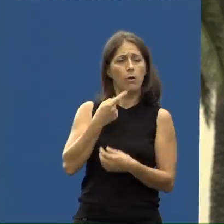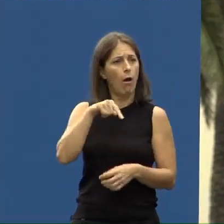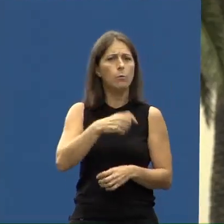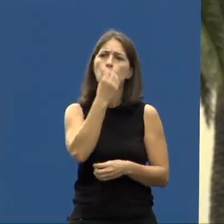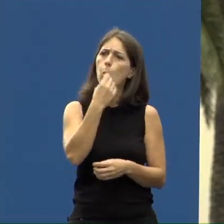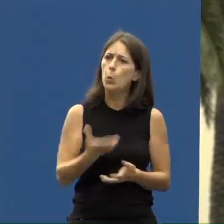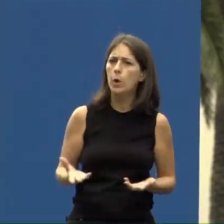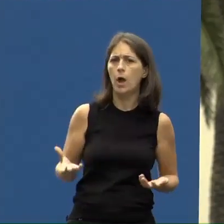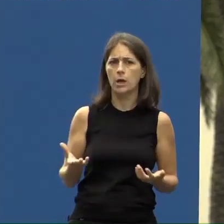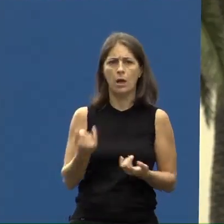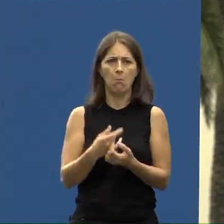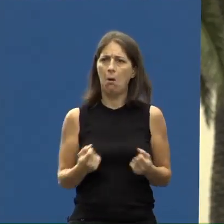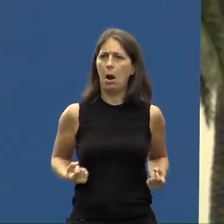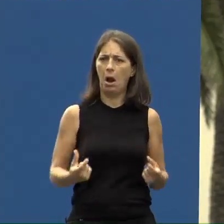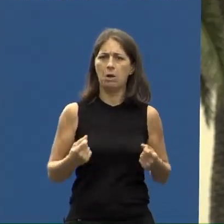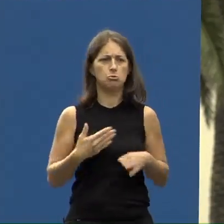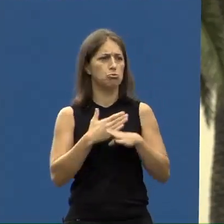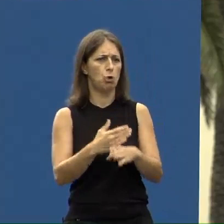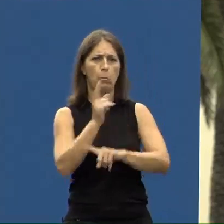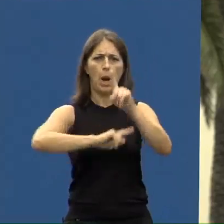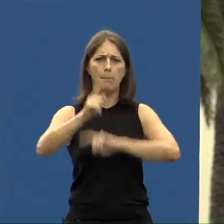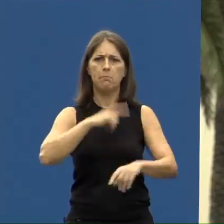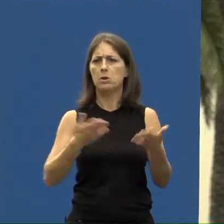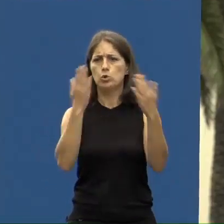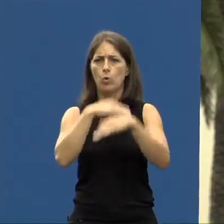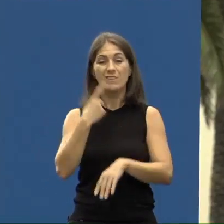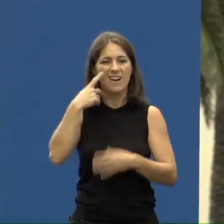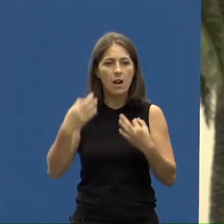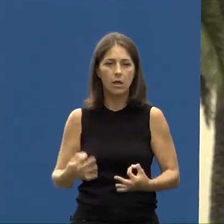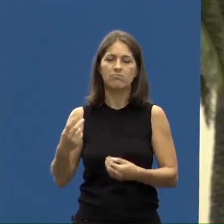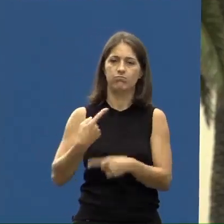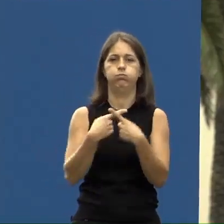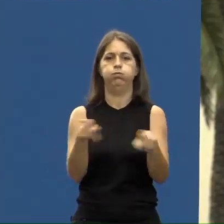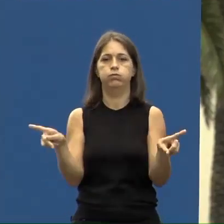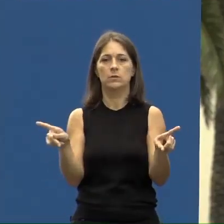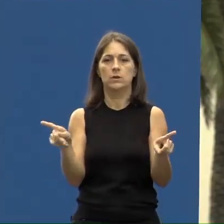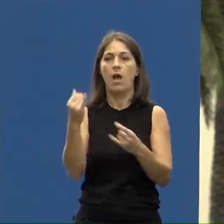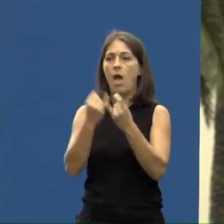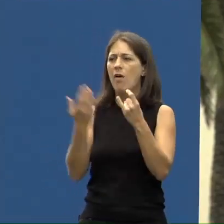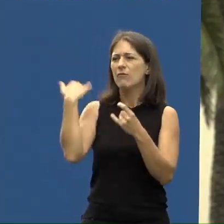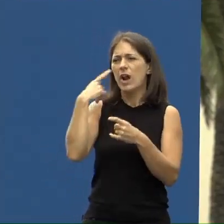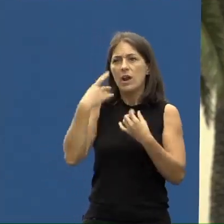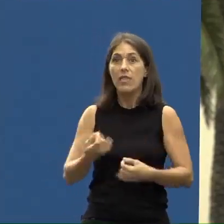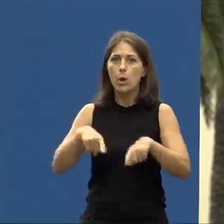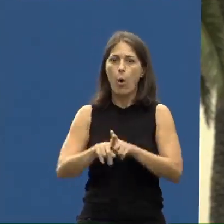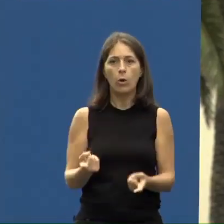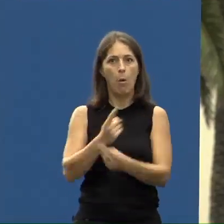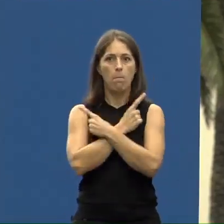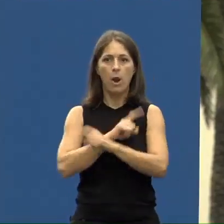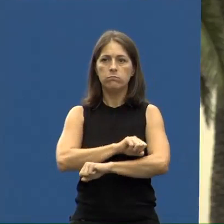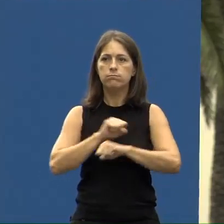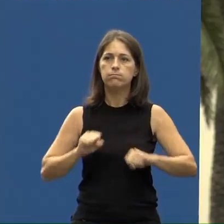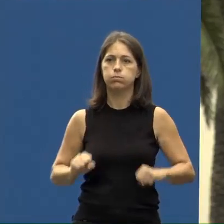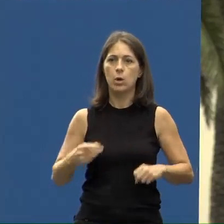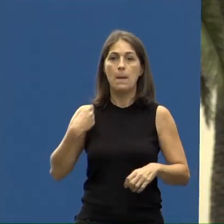ben, que sobraban os cartos, que non había problemas. E a realidade era outra. A realidade era que se disparaba o desemprego e esta cidade se